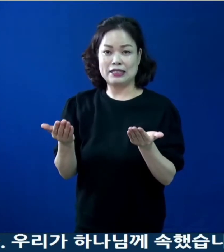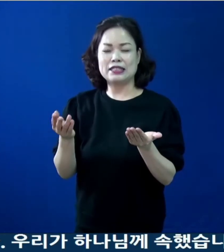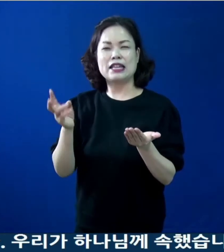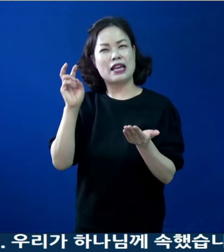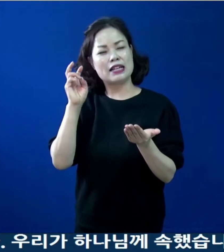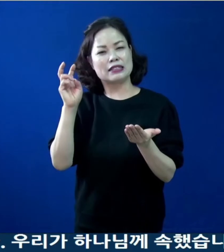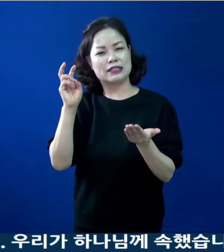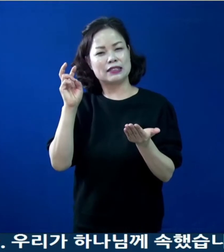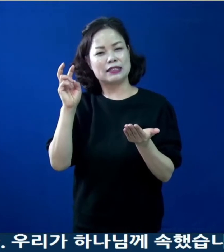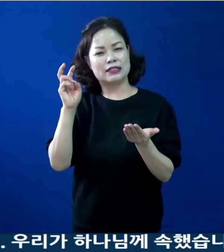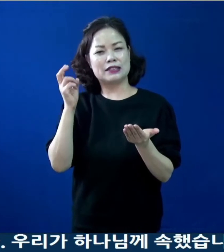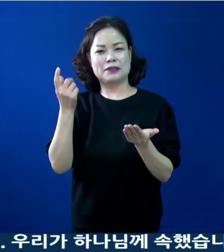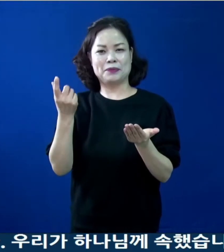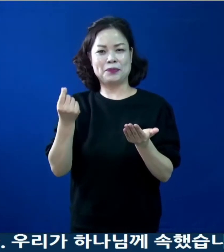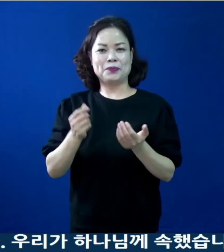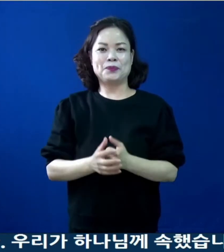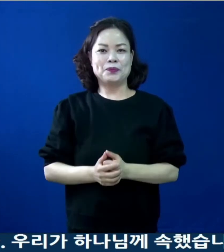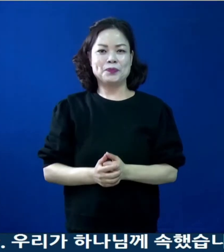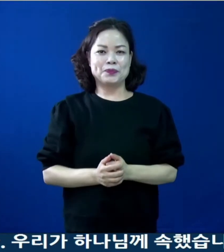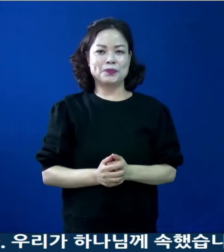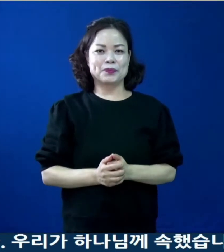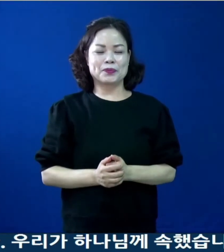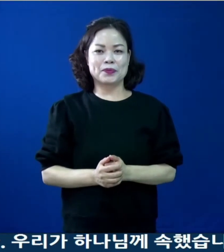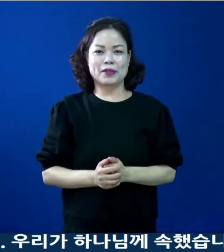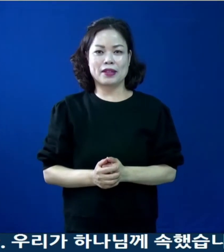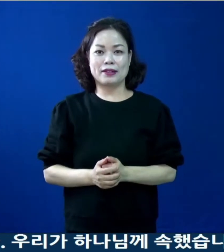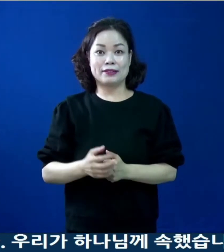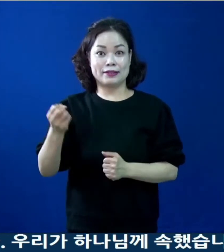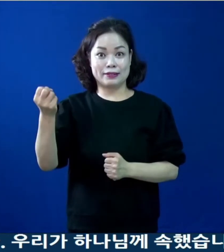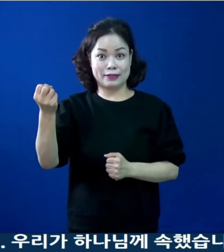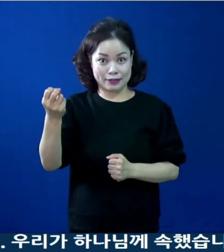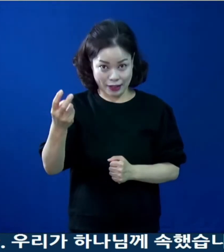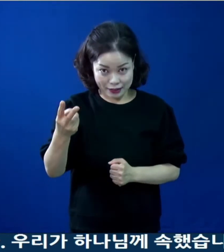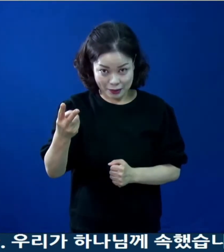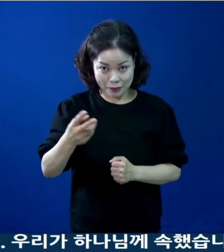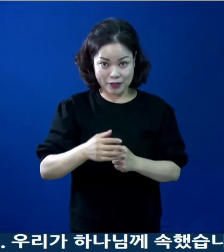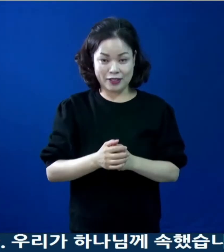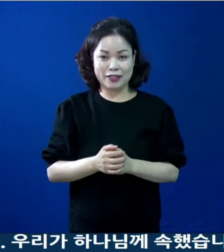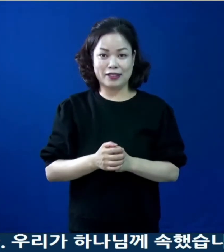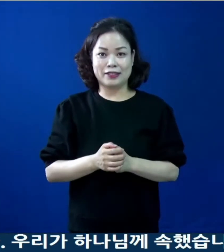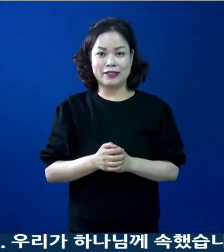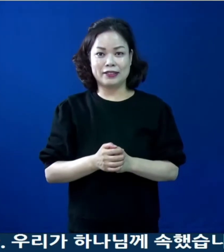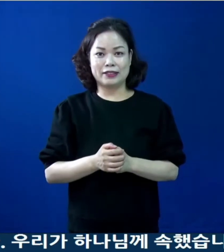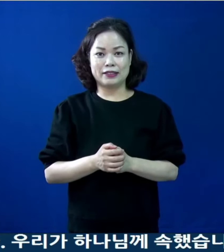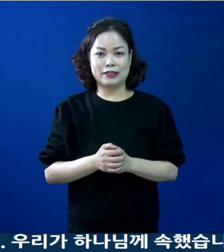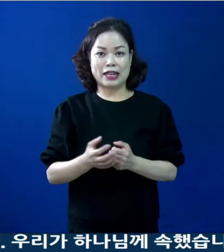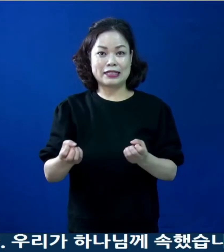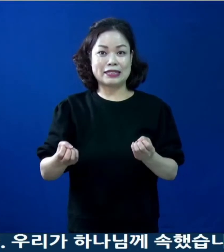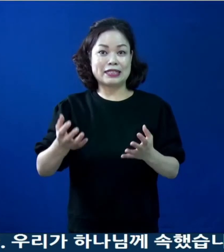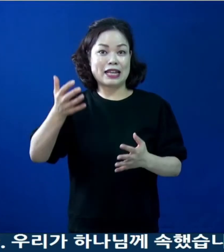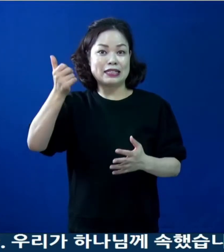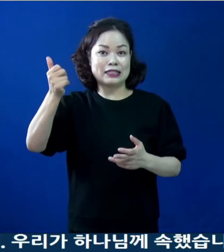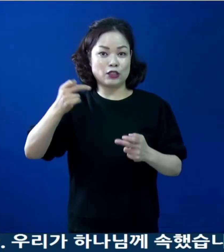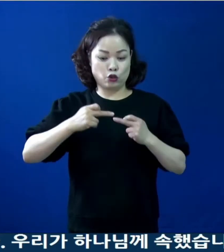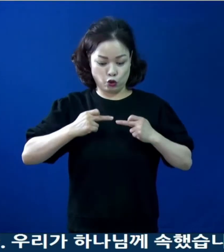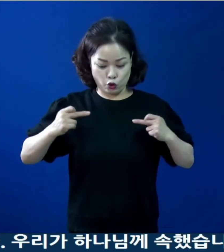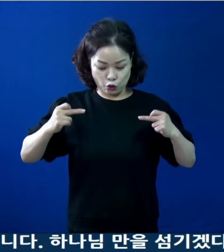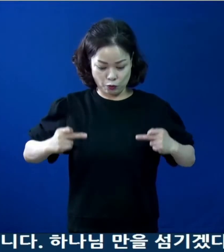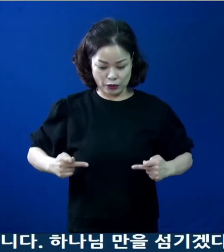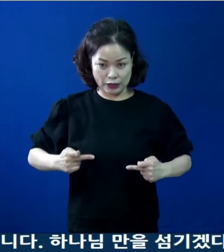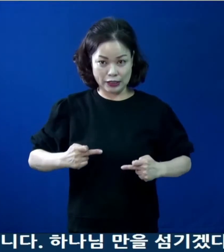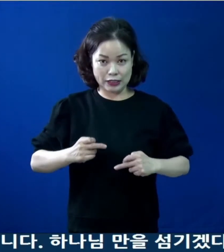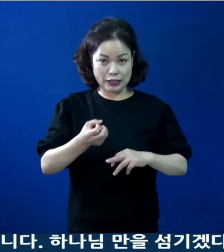것으로 추적이 되죠. 자, 다시 한번 우리 제사장 흉패에 달려있는